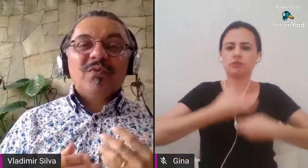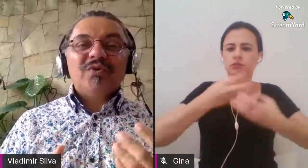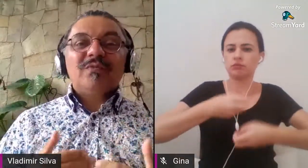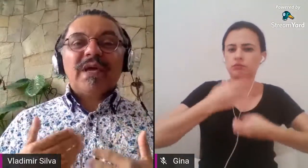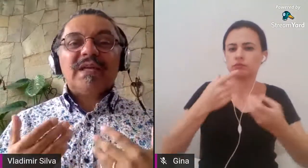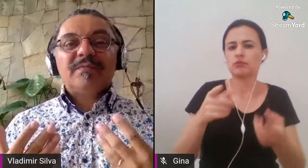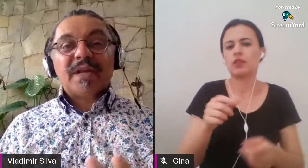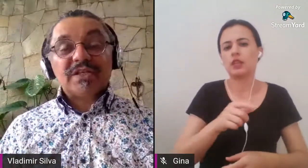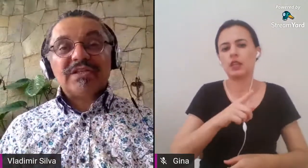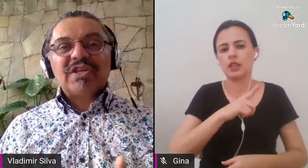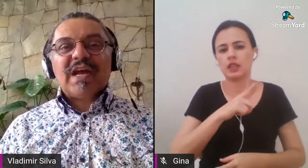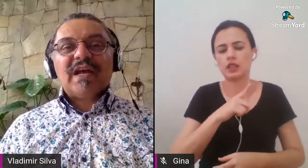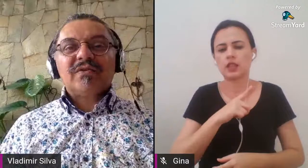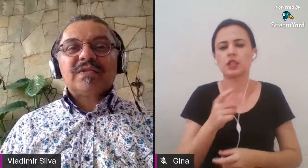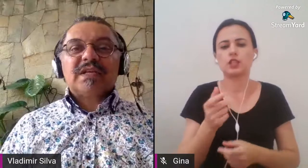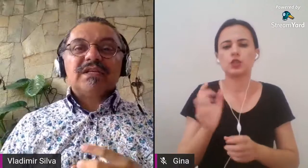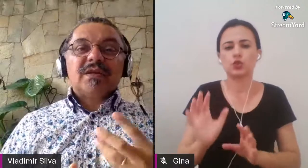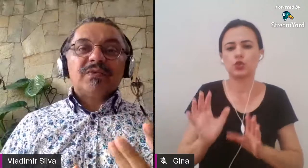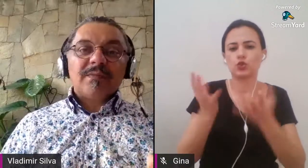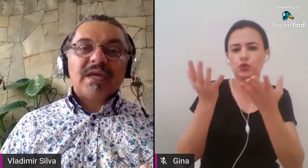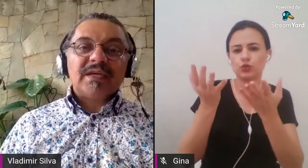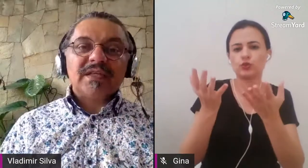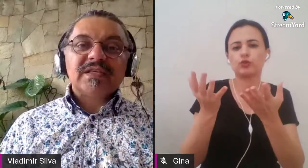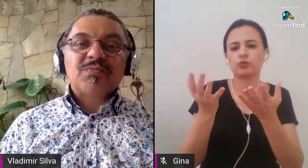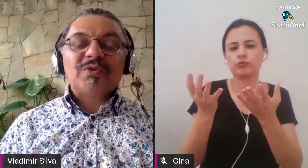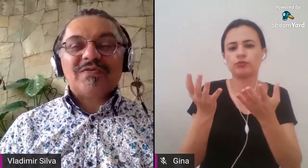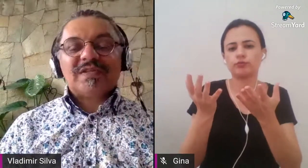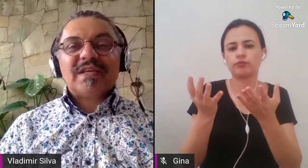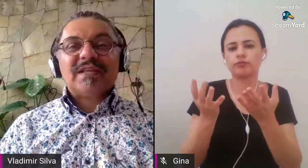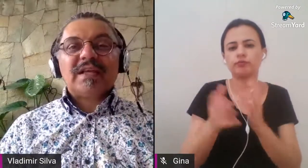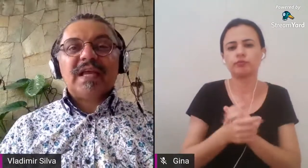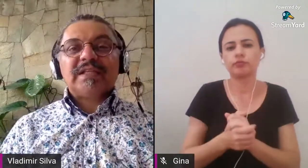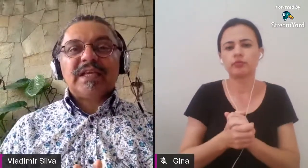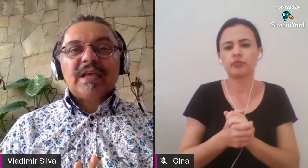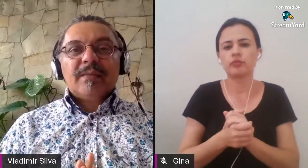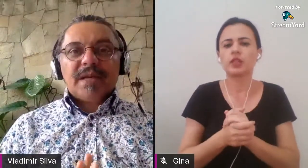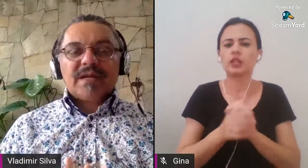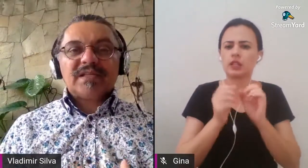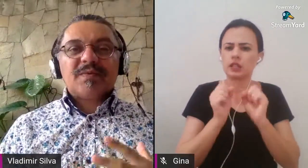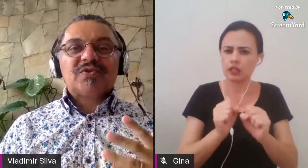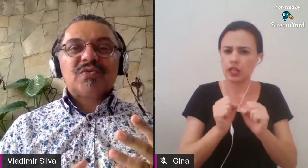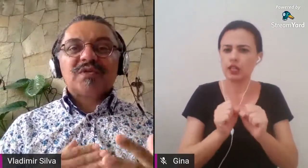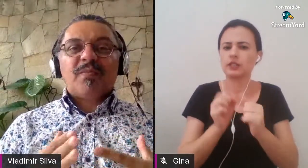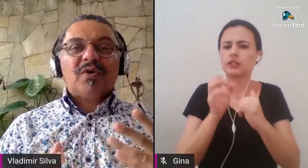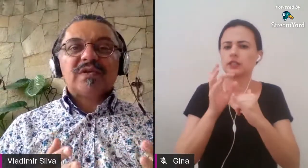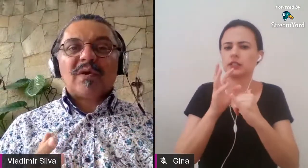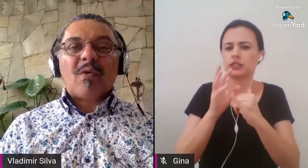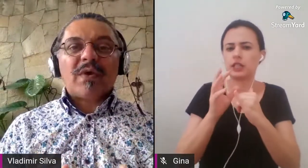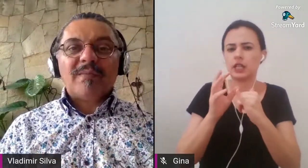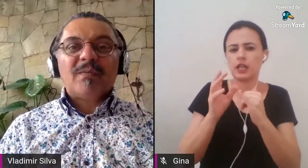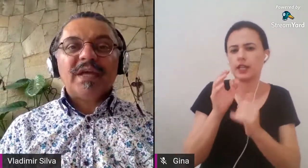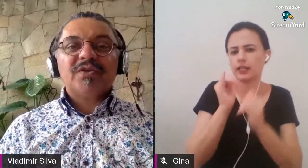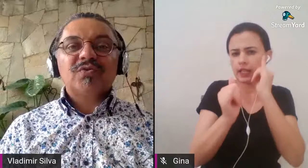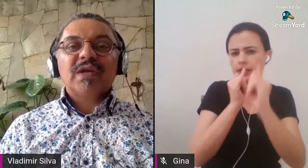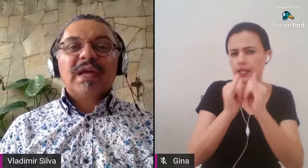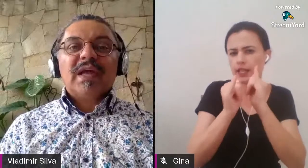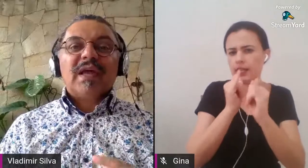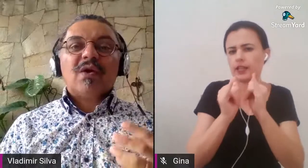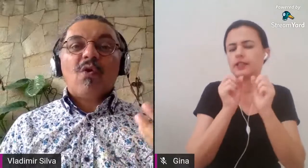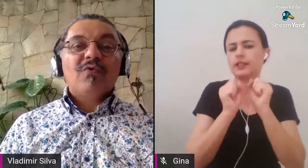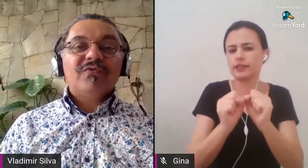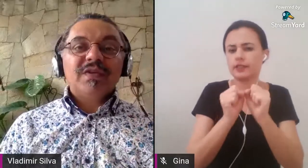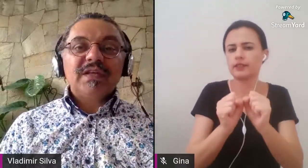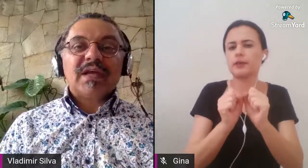que foram muito bem prestigiados e que estão também ainda disponíveis na internet para que as pessoas possam, a qualquer